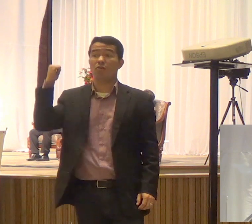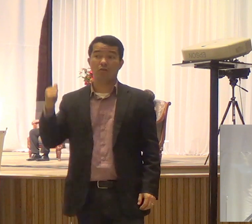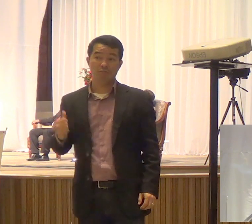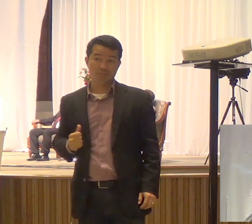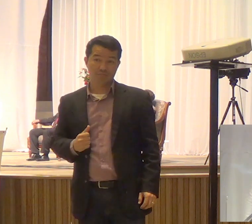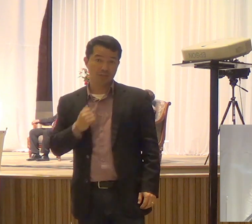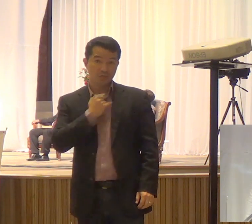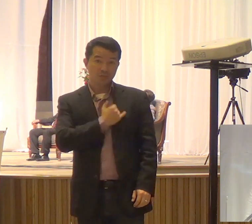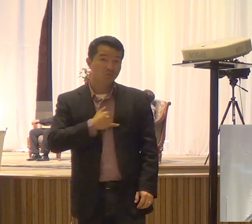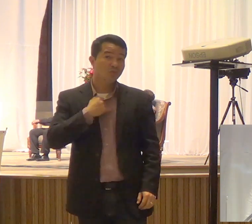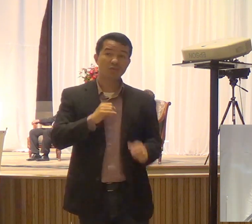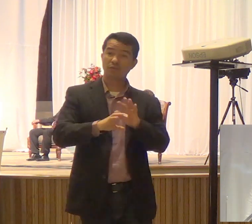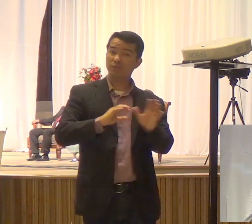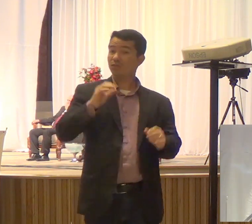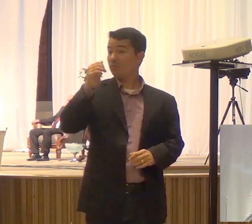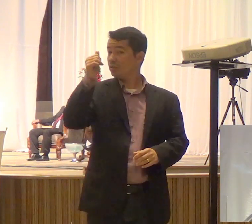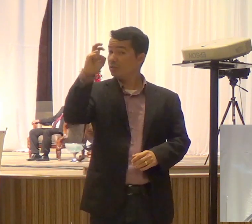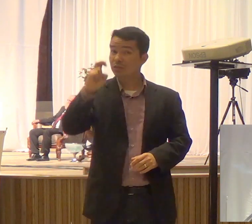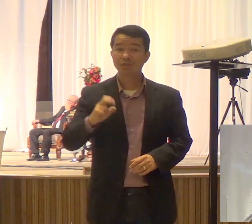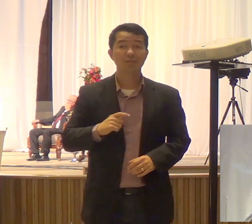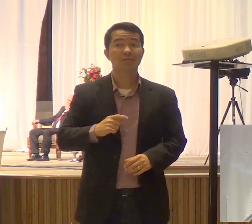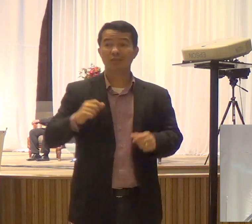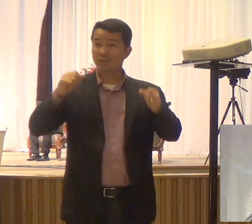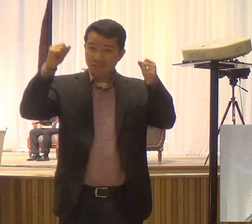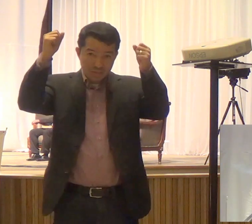João 15 vai dizer que